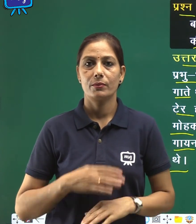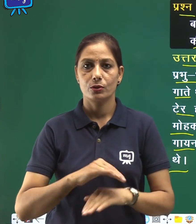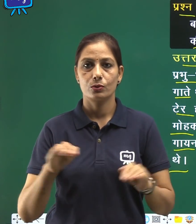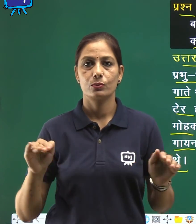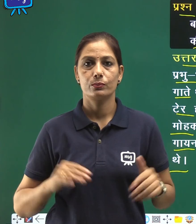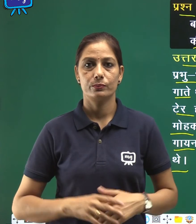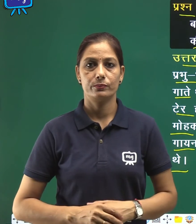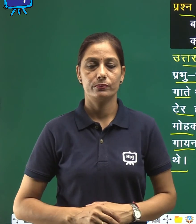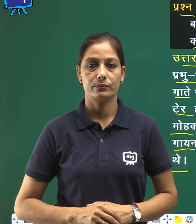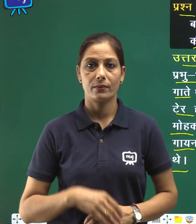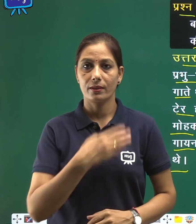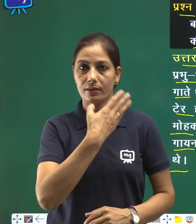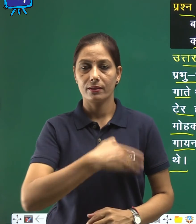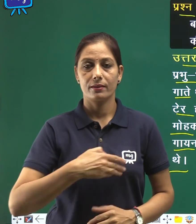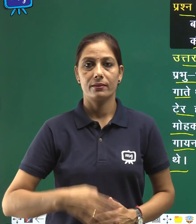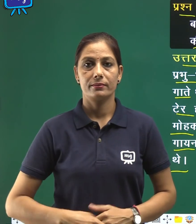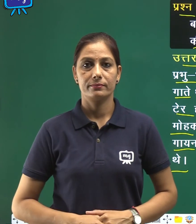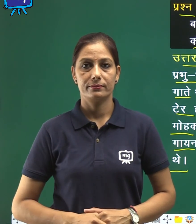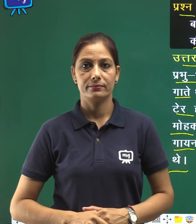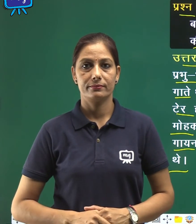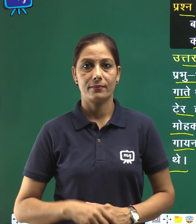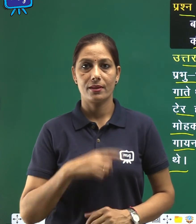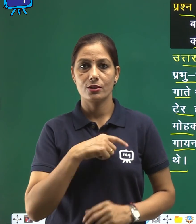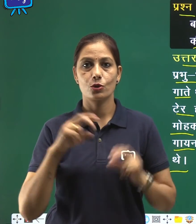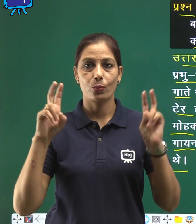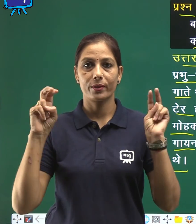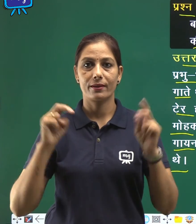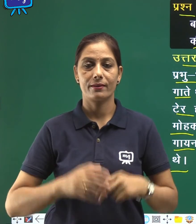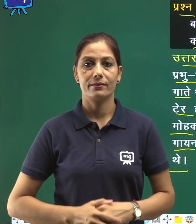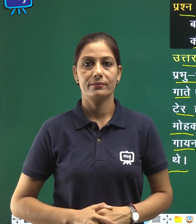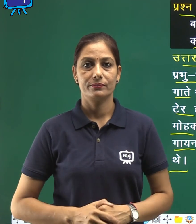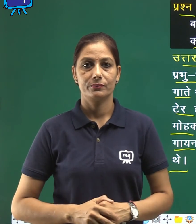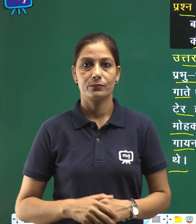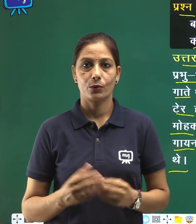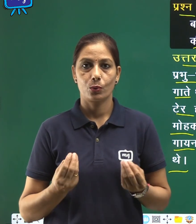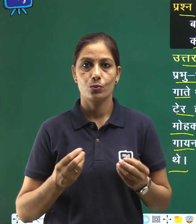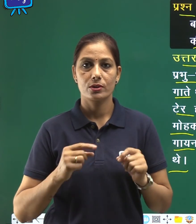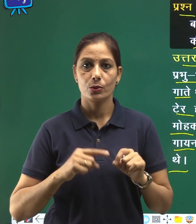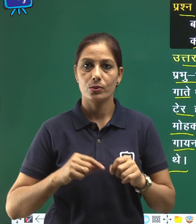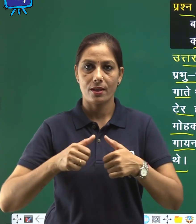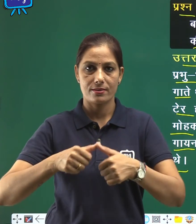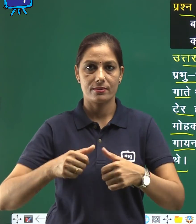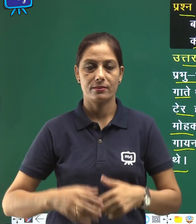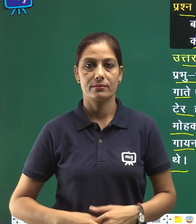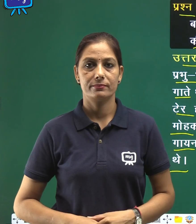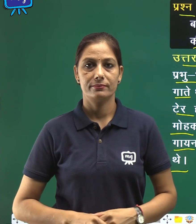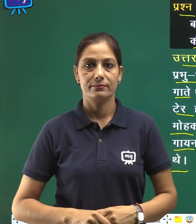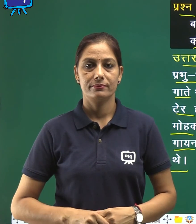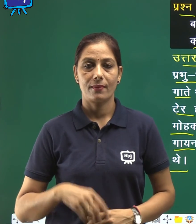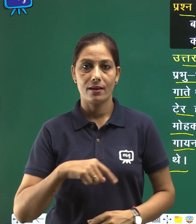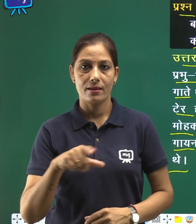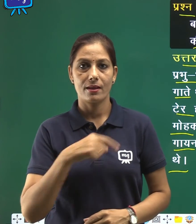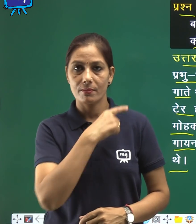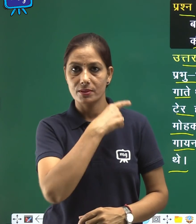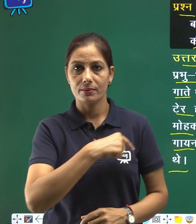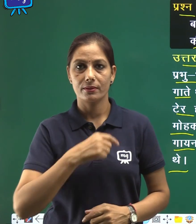बच्चों, ये थे इस अध्याय के कुछ प्रश्नोत्तर। इन्हें